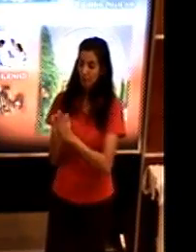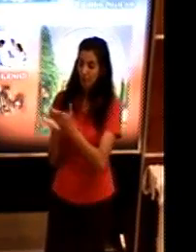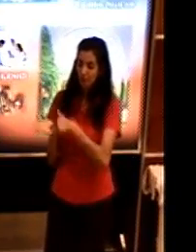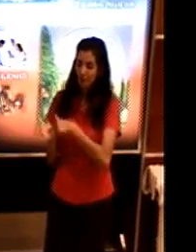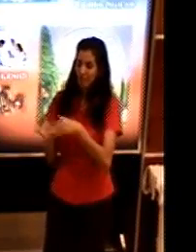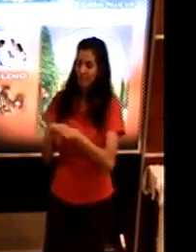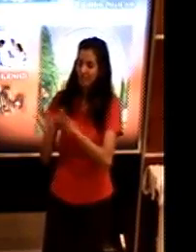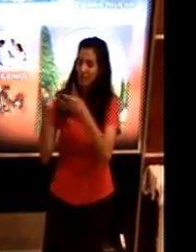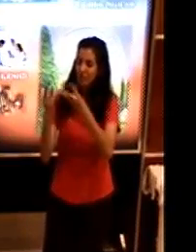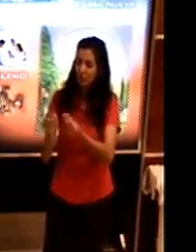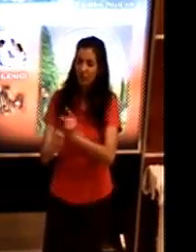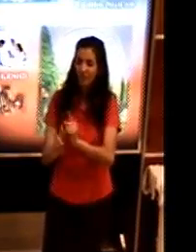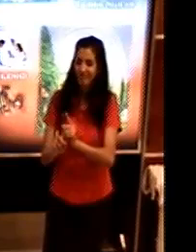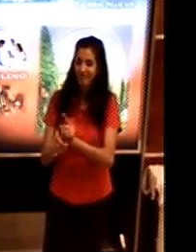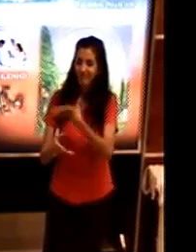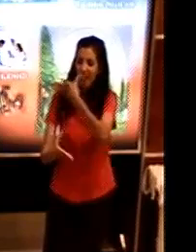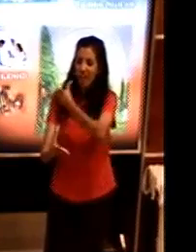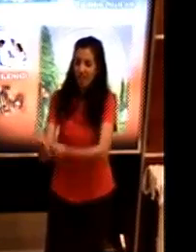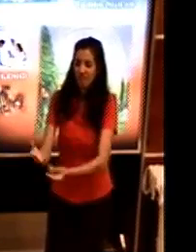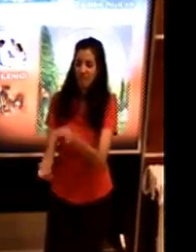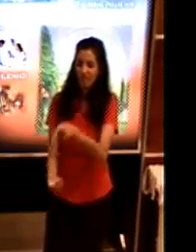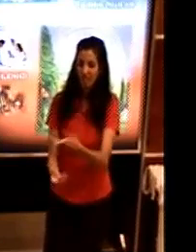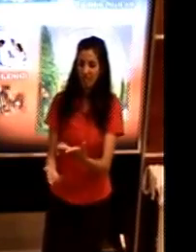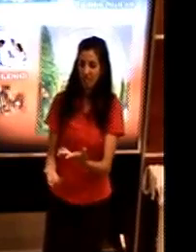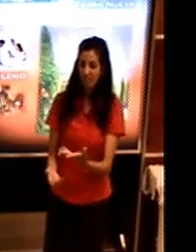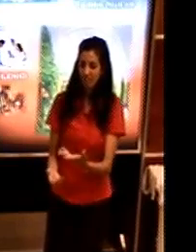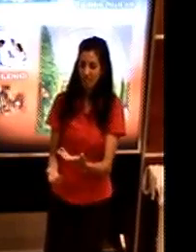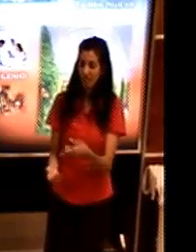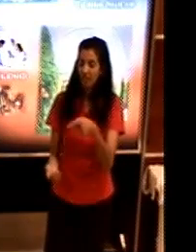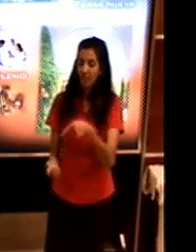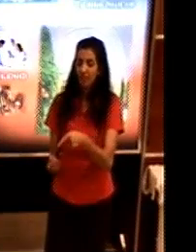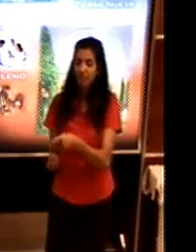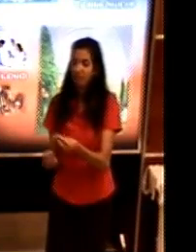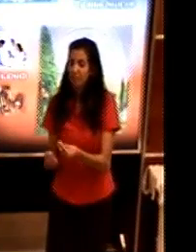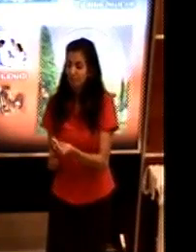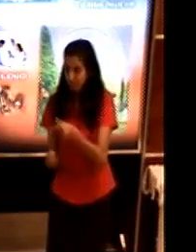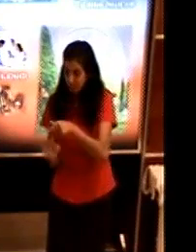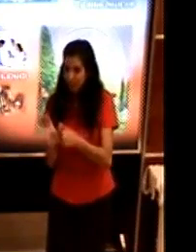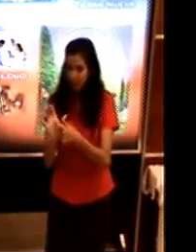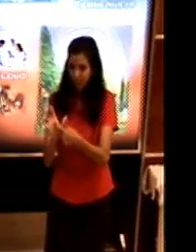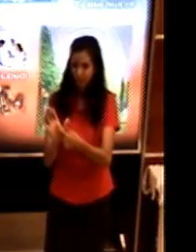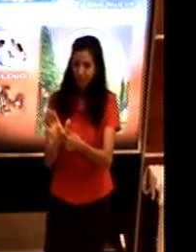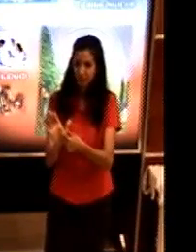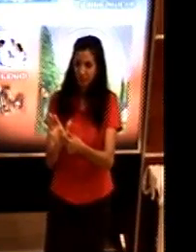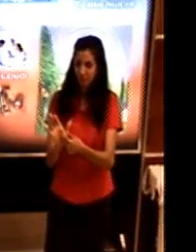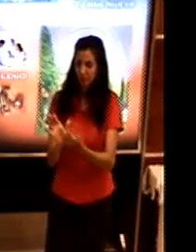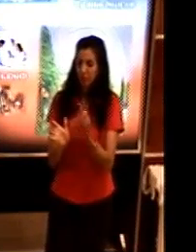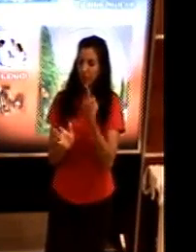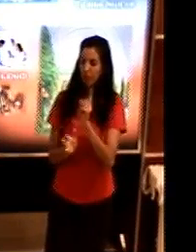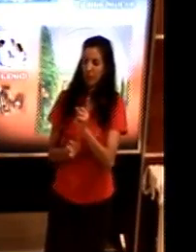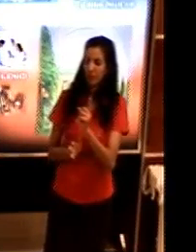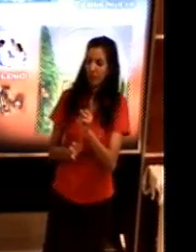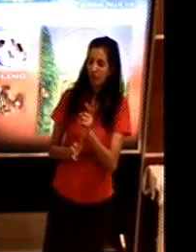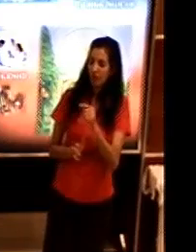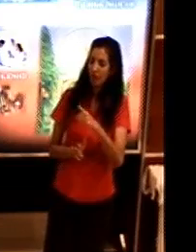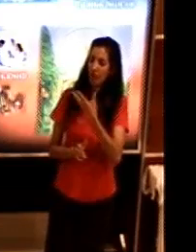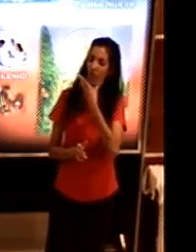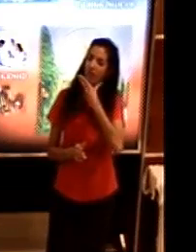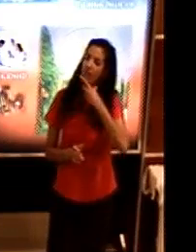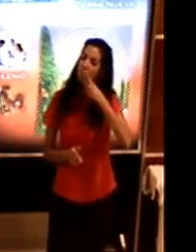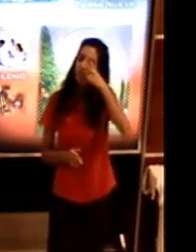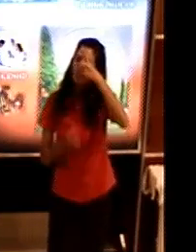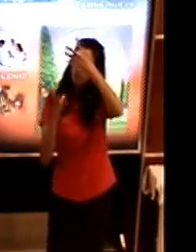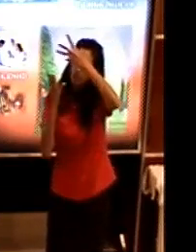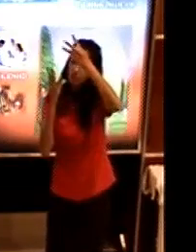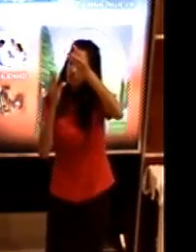es tropezadero. Por eso dice así el texto, ¿verdad? Pero ahora se escucha la voz del Todopoderoso que